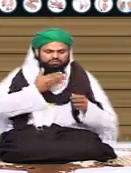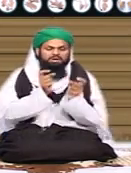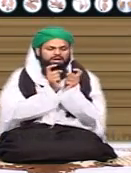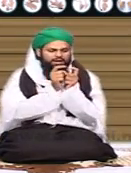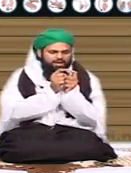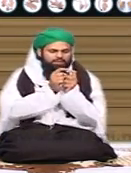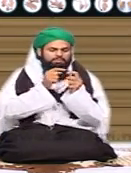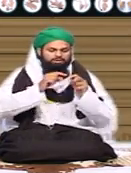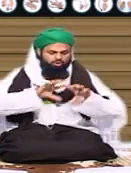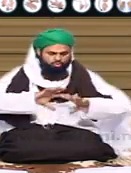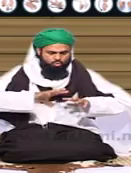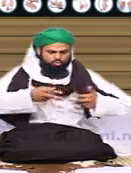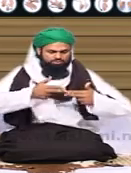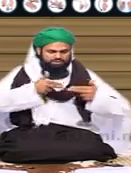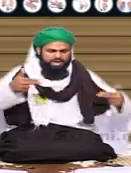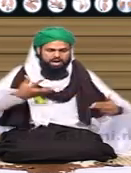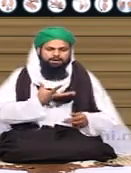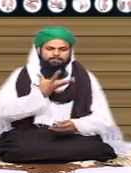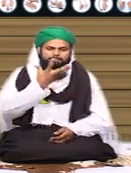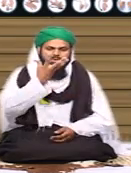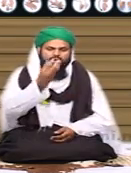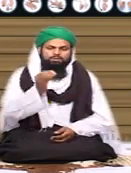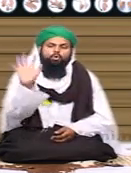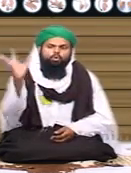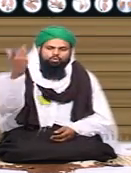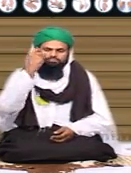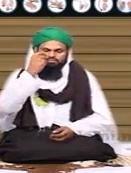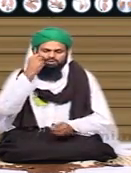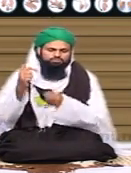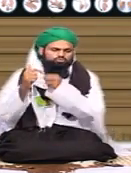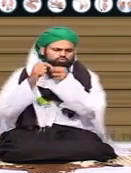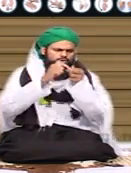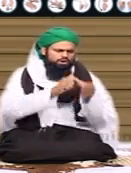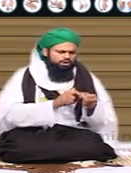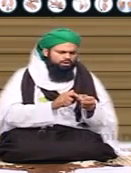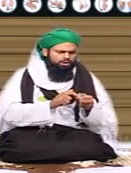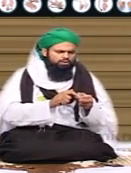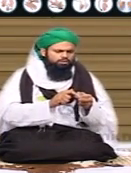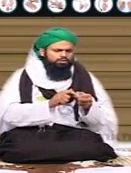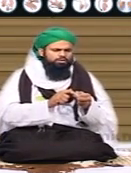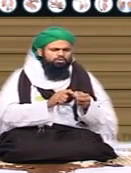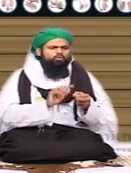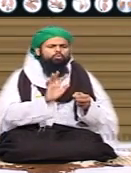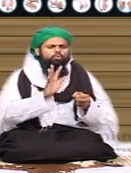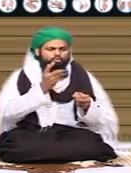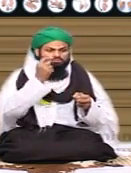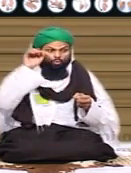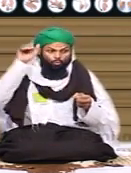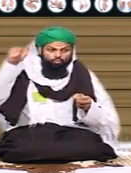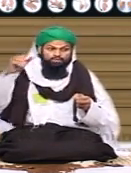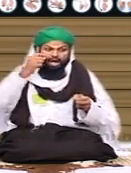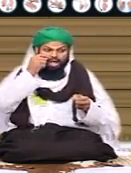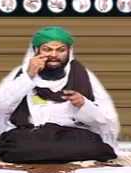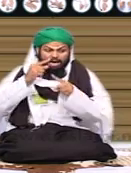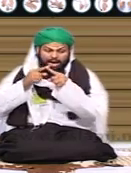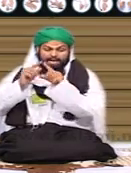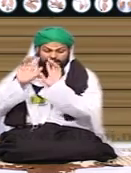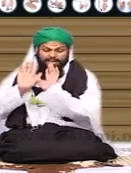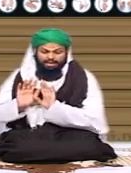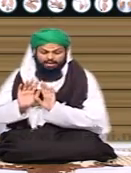صلی اللہ تعالیٰ علیہ وسلم نے جب غیبت کی مذمت فرمائی تو اس وقت کسی نے عرض کیا یا رسول اللہ صلی اللہ علیہ وسلم اگر وہ برائی اس